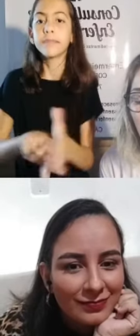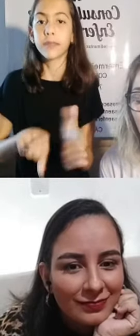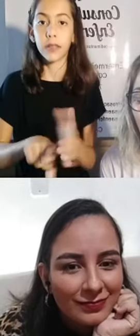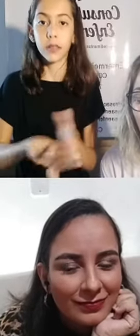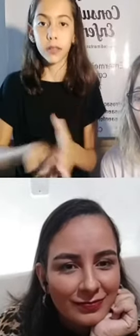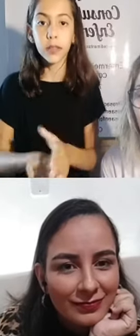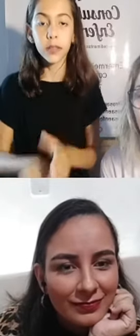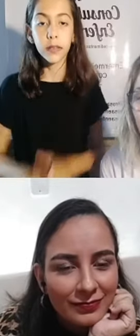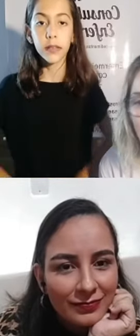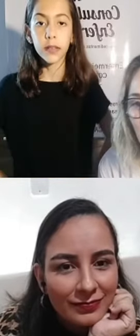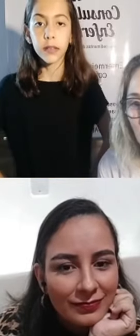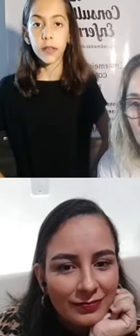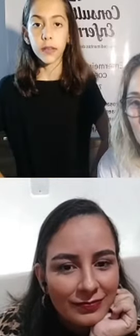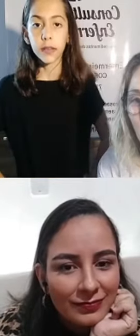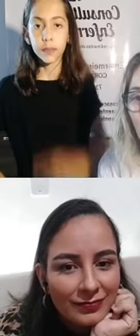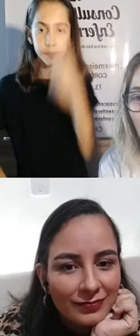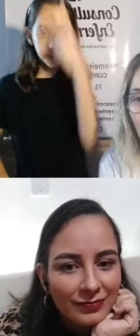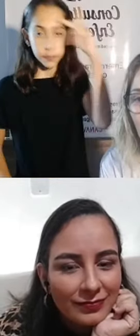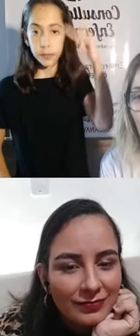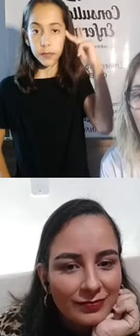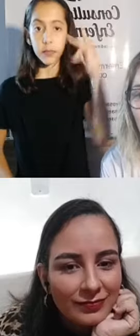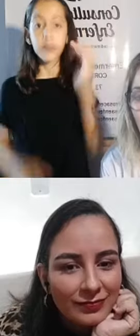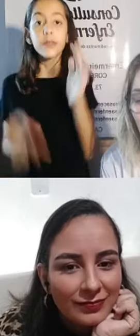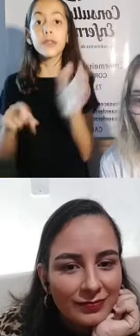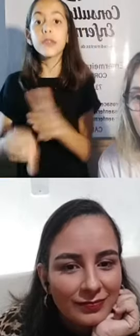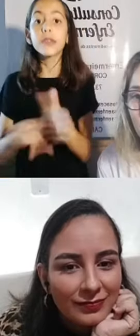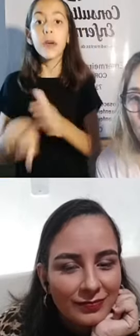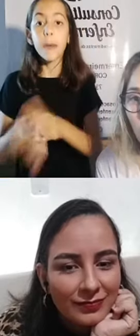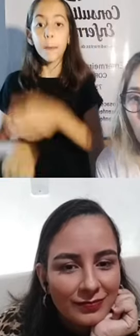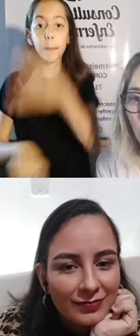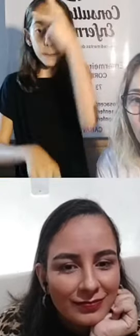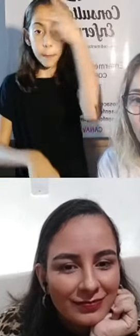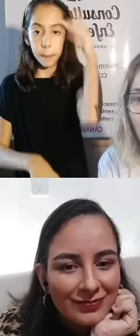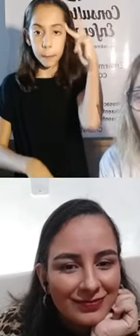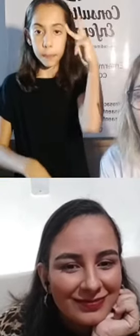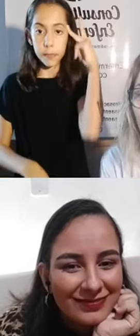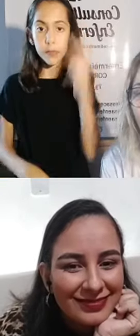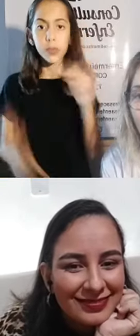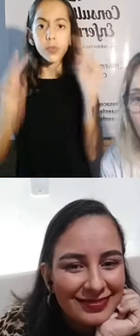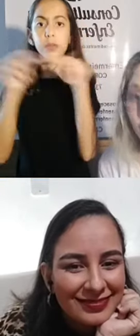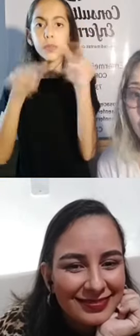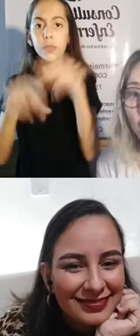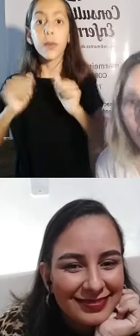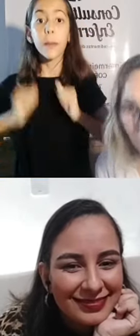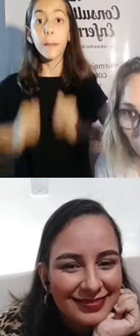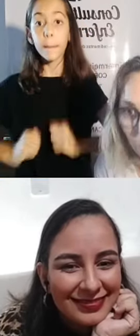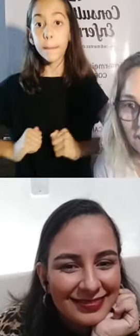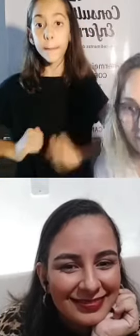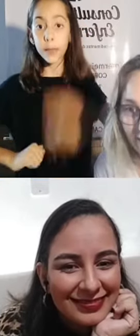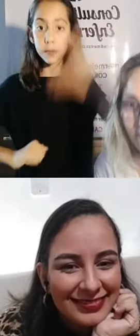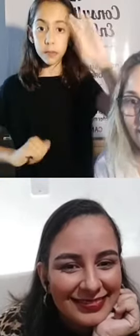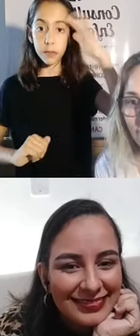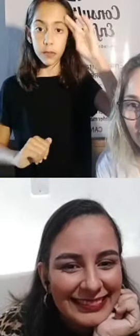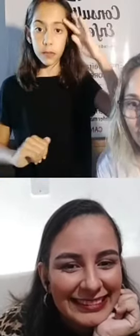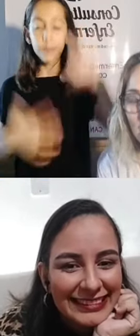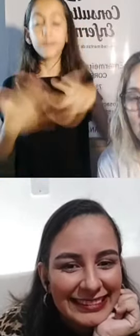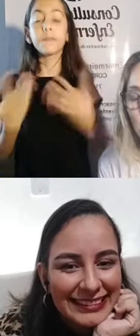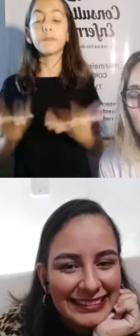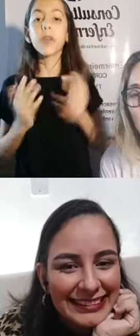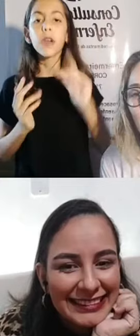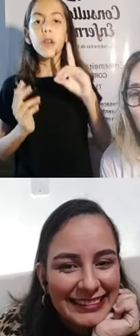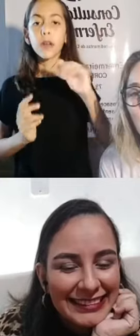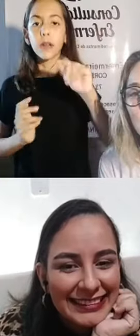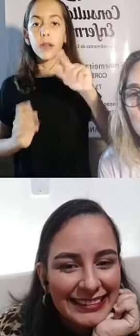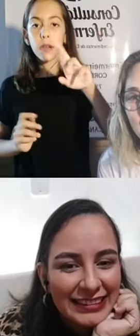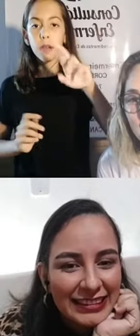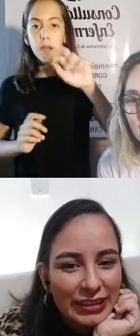geralmente os convidados eu faço essa pergunta para que as pessoas que nos acompanham possam conhecer quem é Darluce, não é? Que você faça